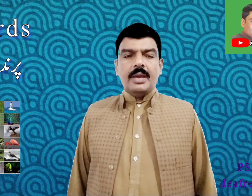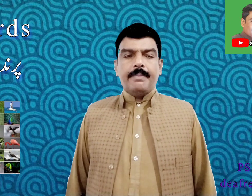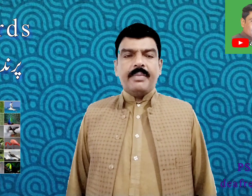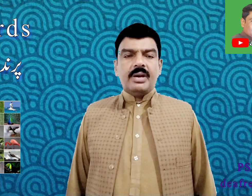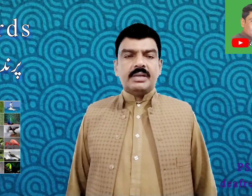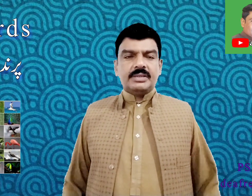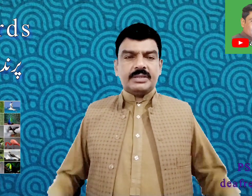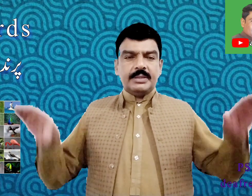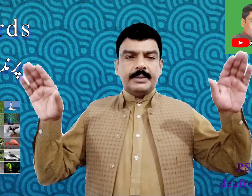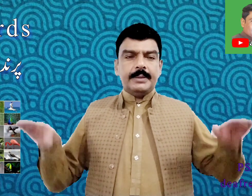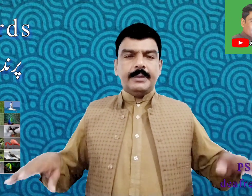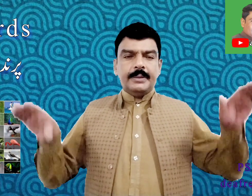बर्ड्स,